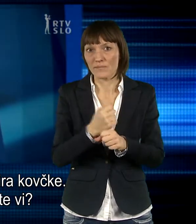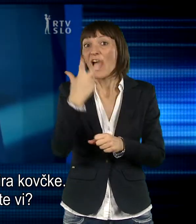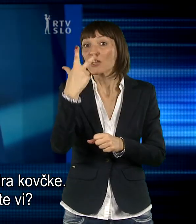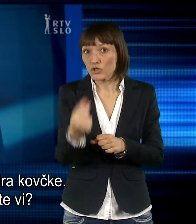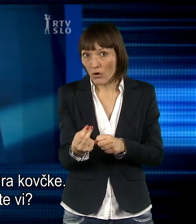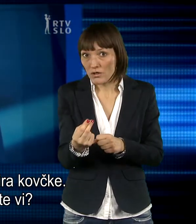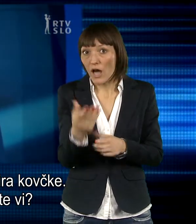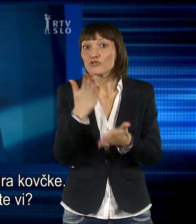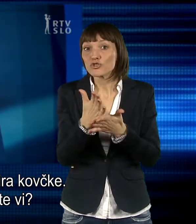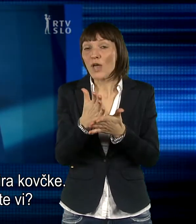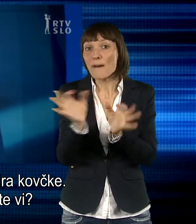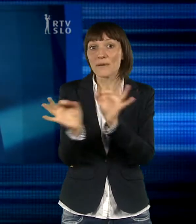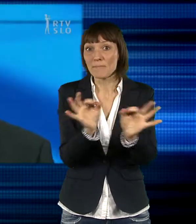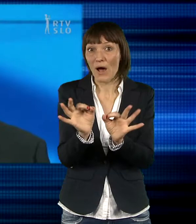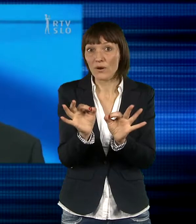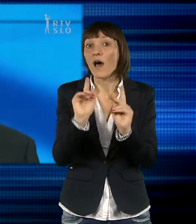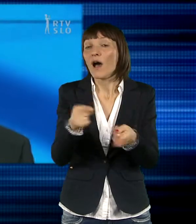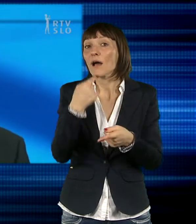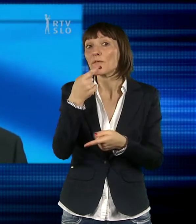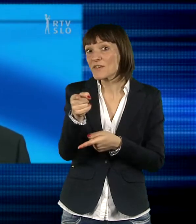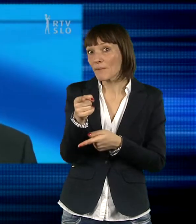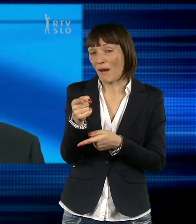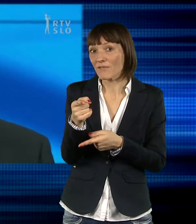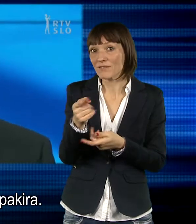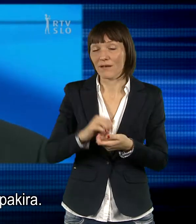pa kjera kovčke, kaj pravite vi?